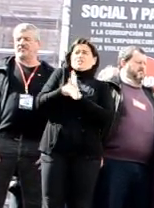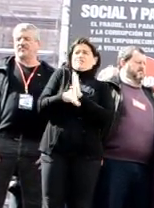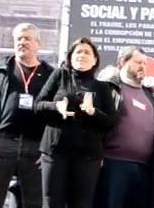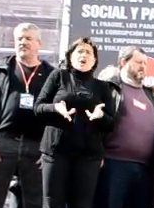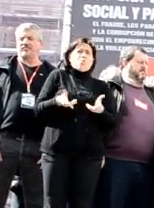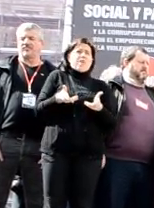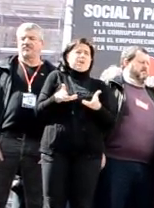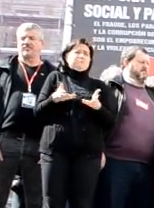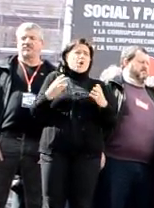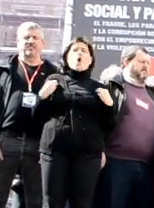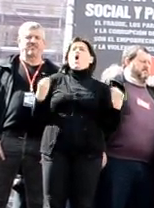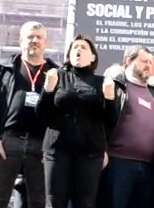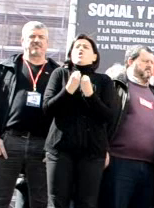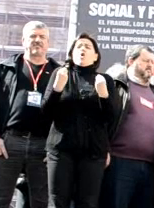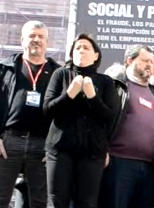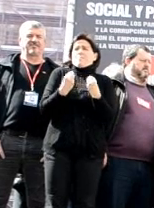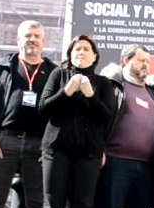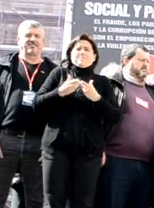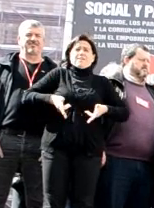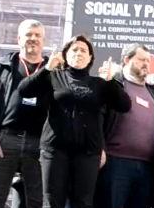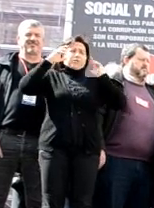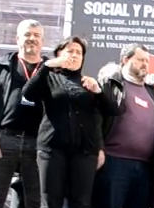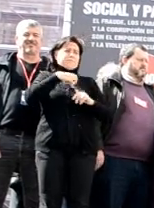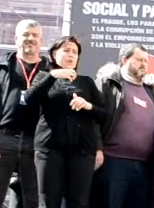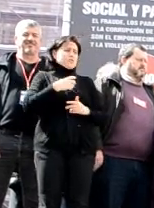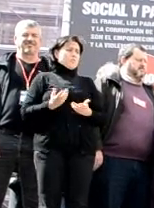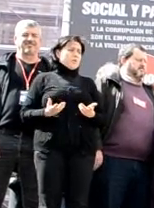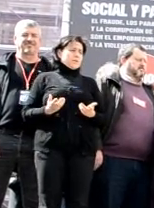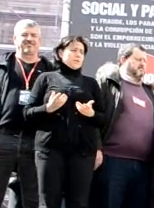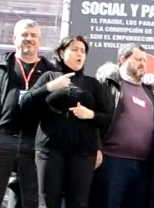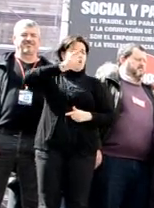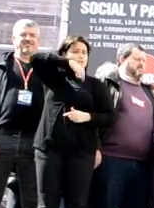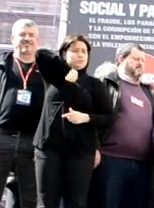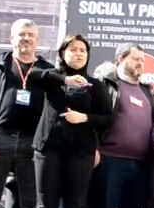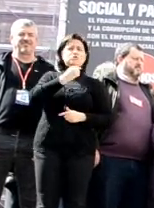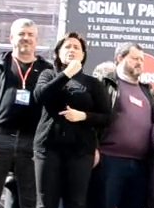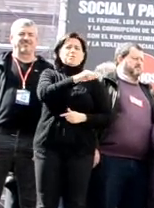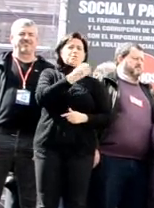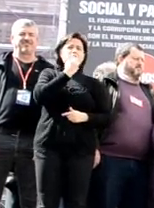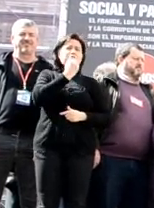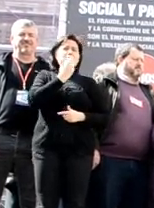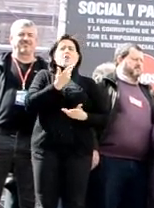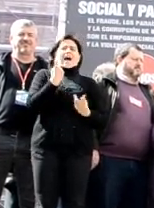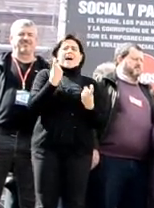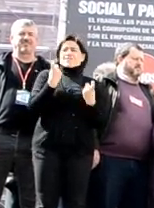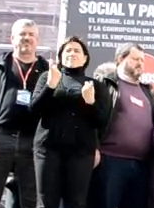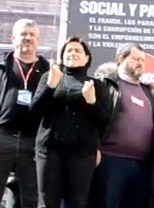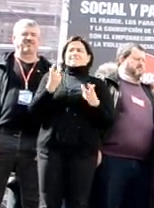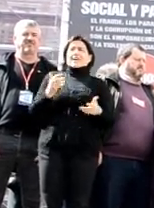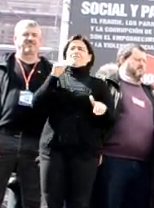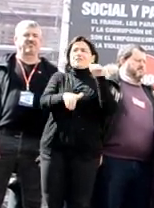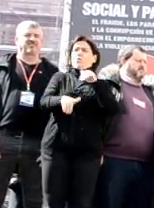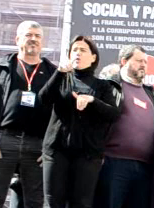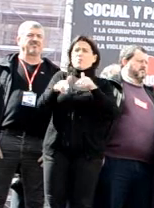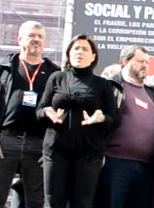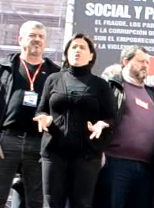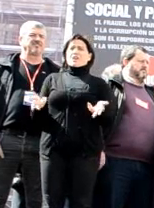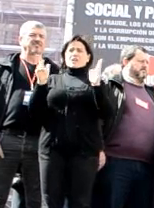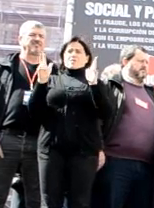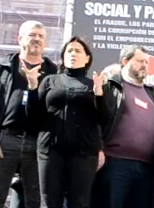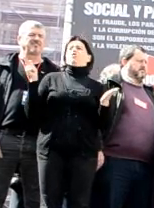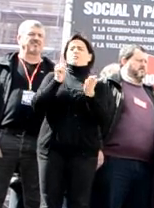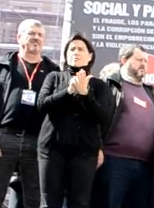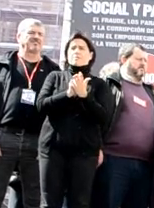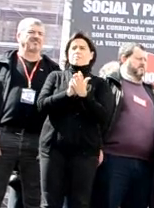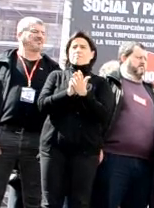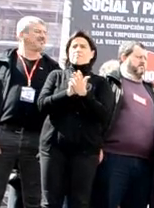democrática. Seguimos insistiendo en la necesidad de celebrar un referéndum sobre las políticas de este gobierno.